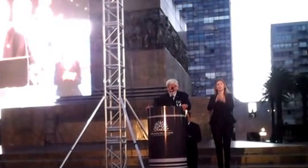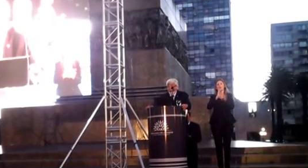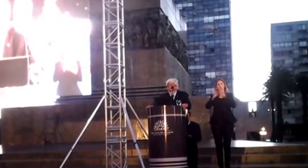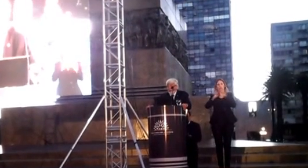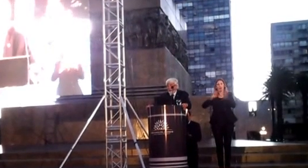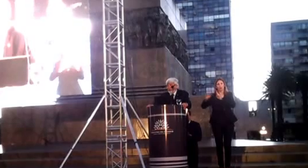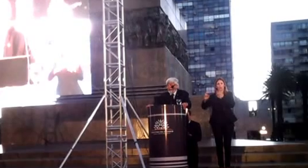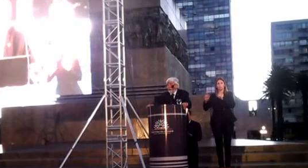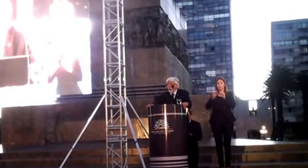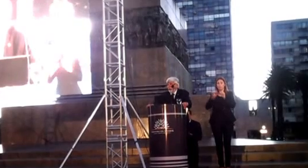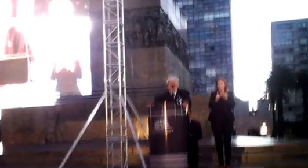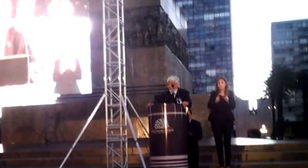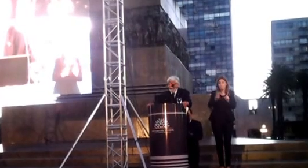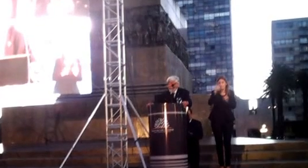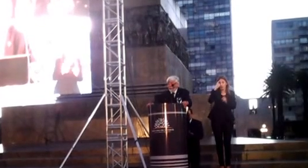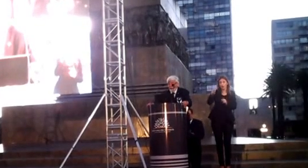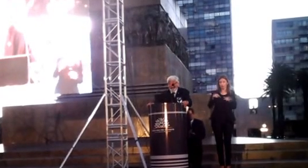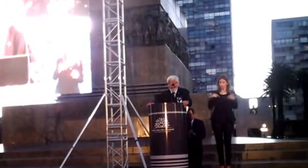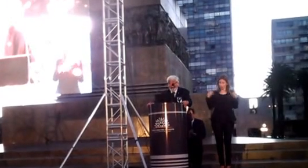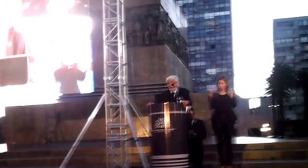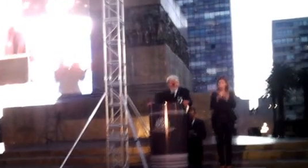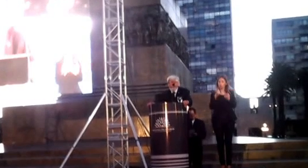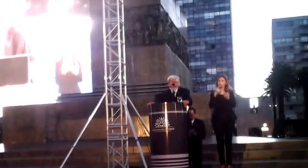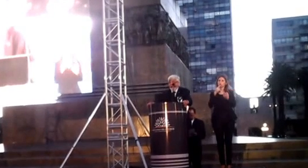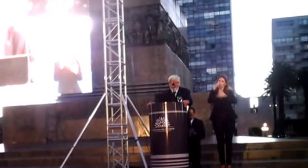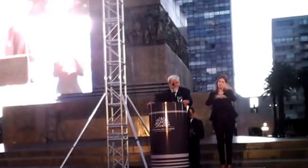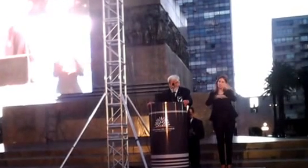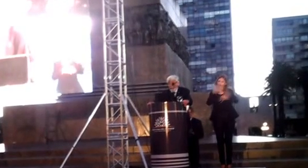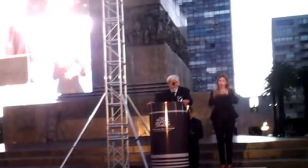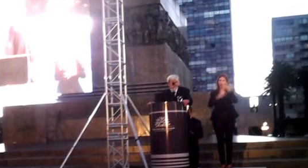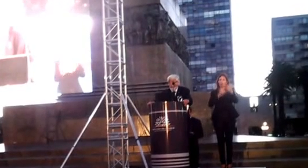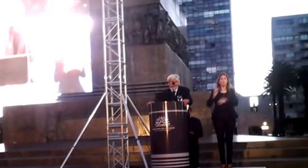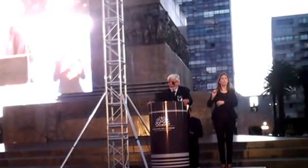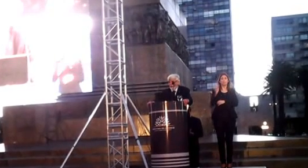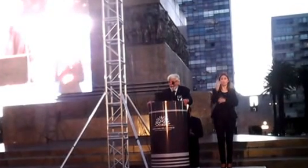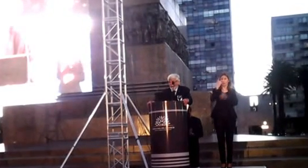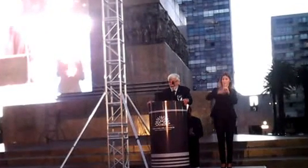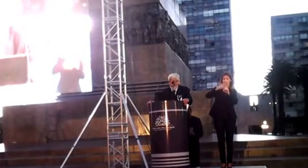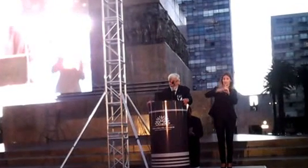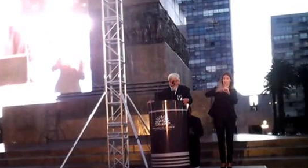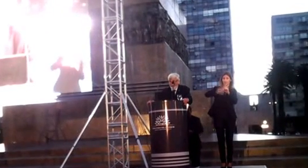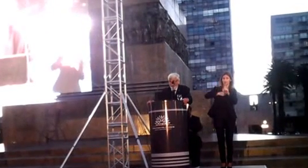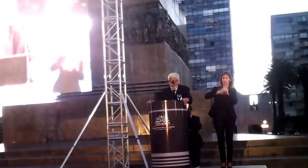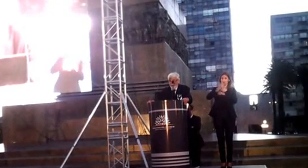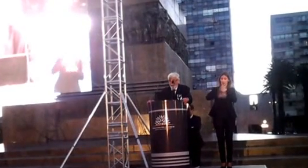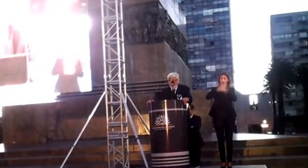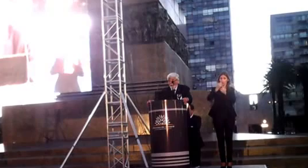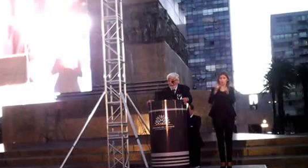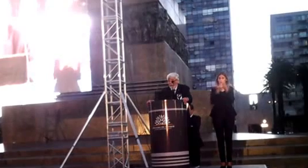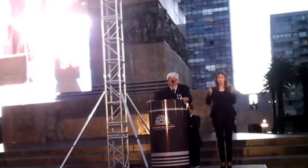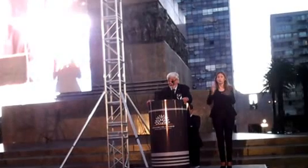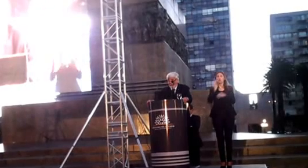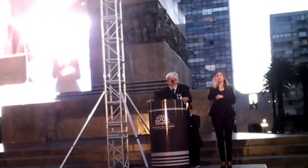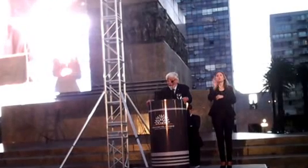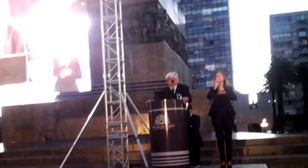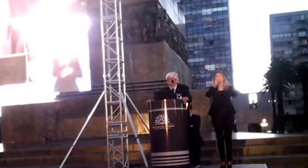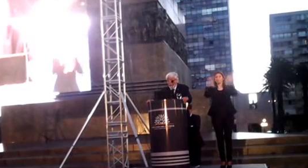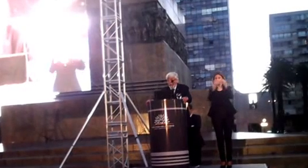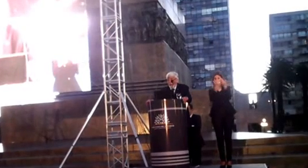Y en este sentido debemos señalar que en los primeros meses del año